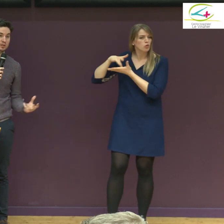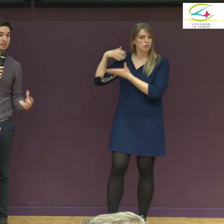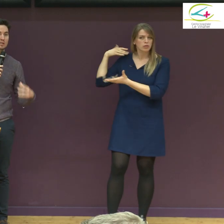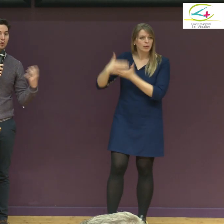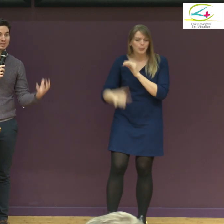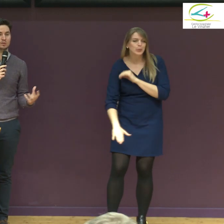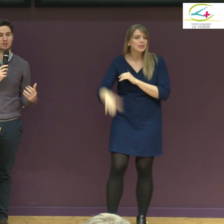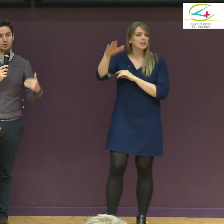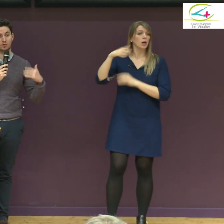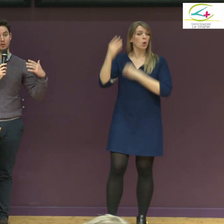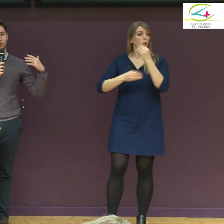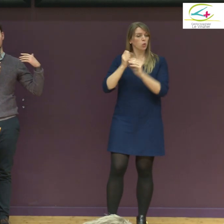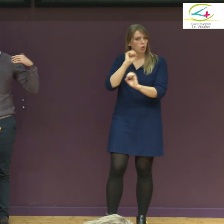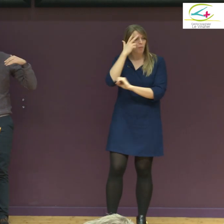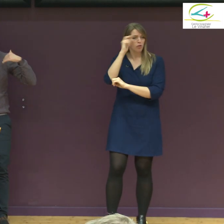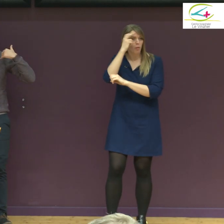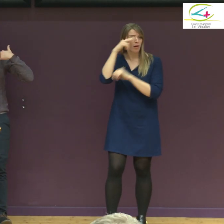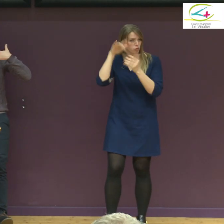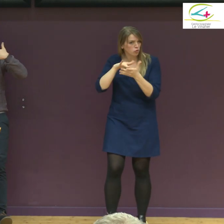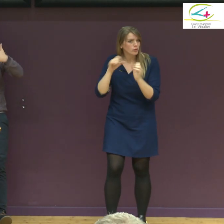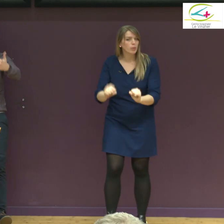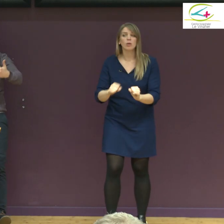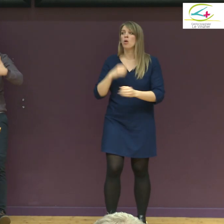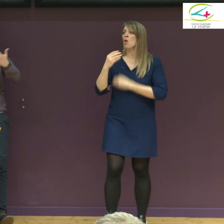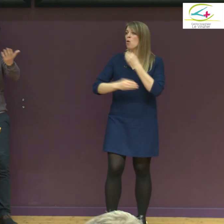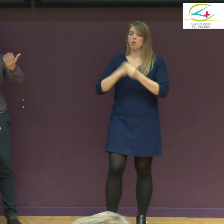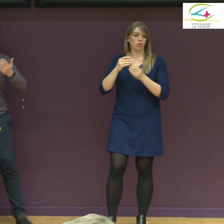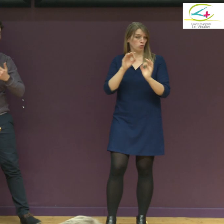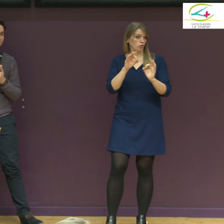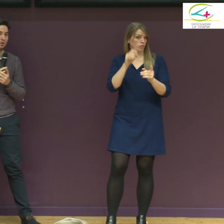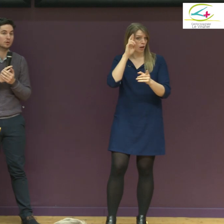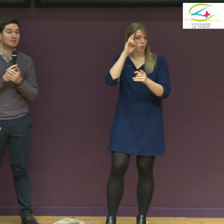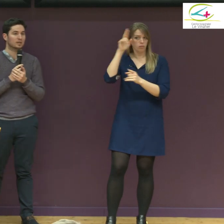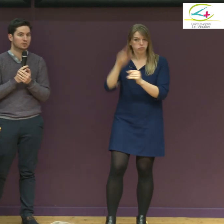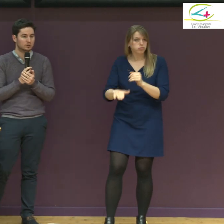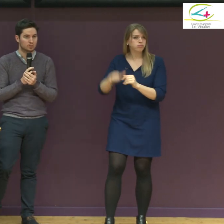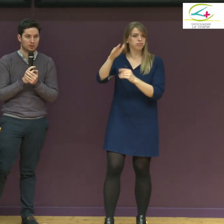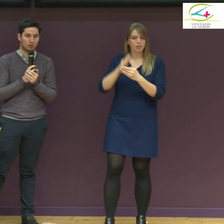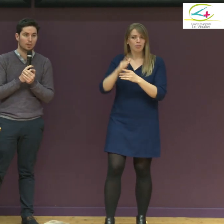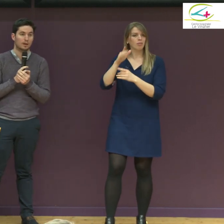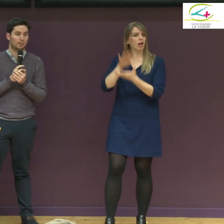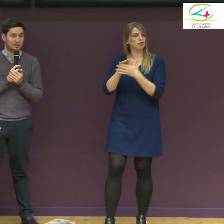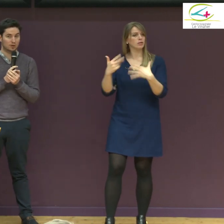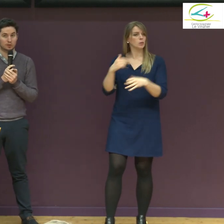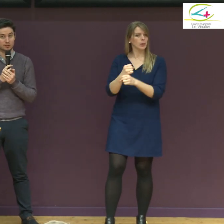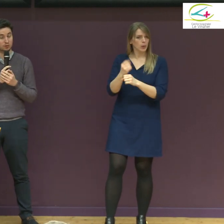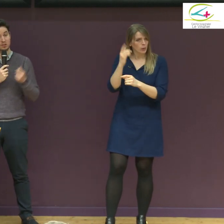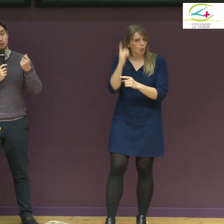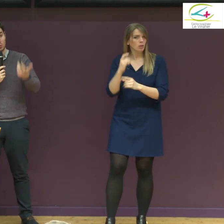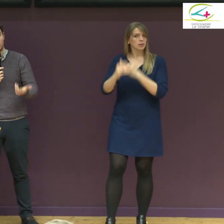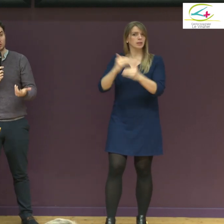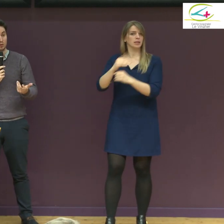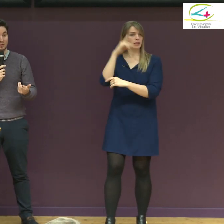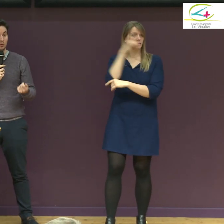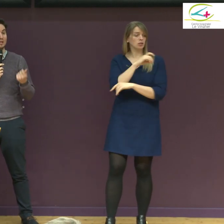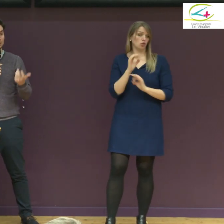depuis petit, des traumatismes qu'il peut y avoir, du fait ensuite des trajectoires qu'ils vont avoir, et effectivement ce que vous dites, l'entrée dans l'âge adulte qui peut être particulièrement difficile. Donc c'est